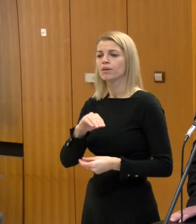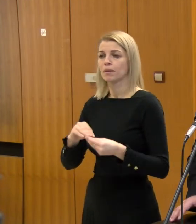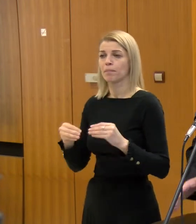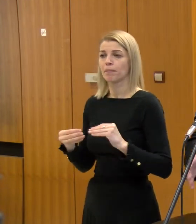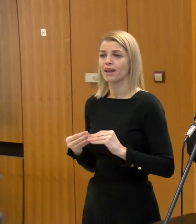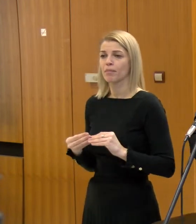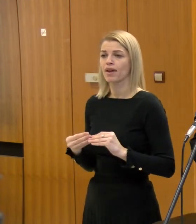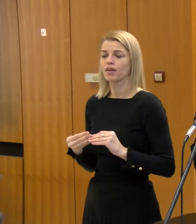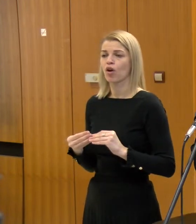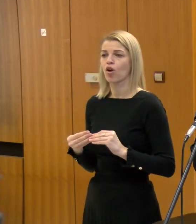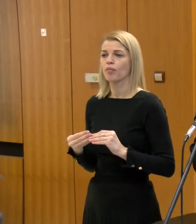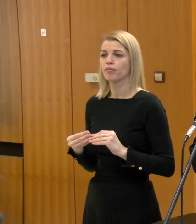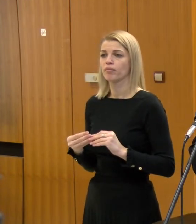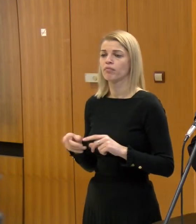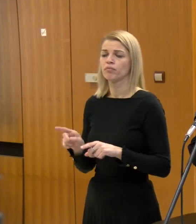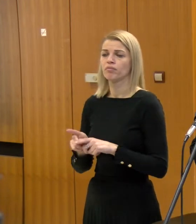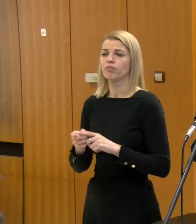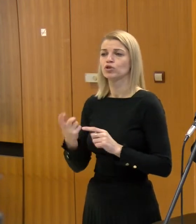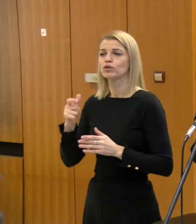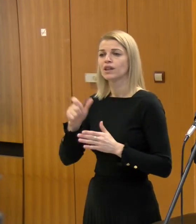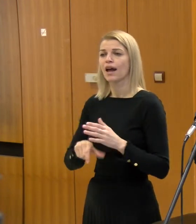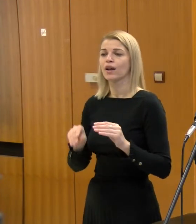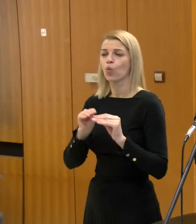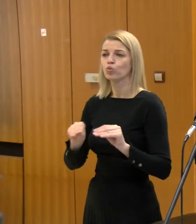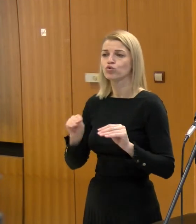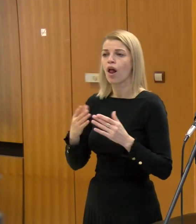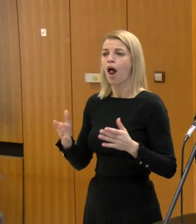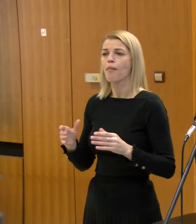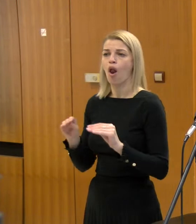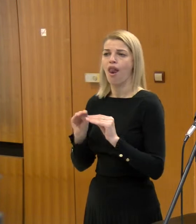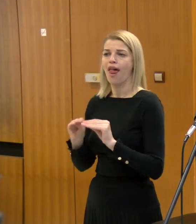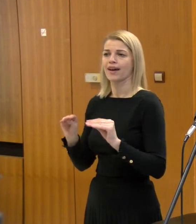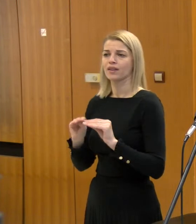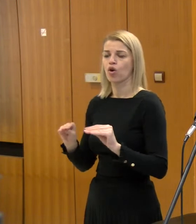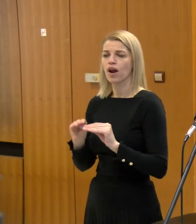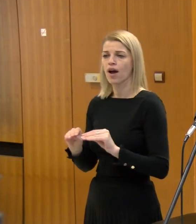predmetom, či už zo strany učiteľa alebo nejakého lektora,